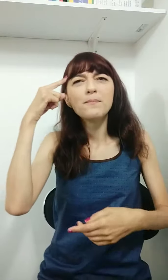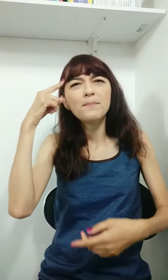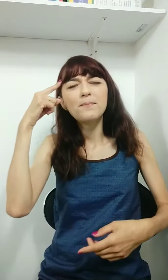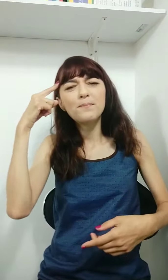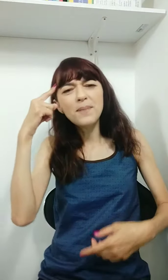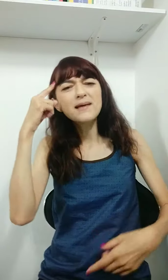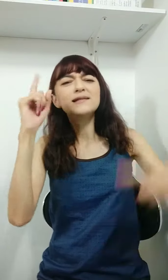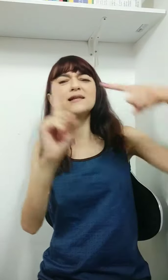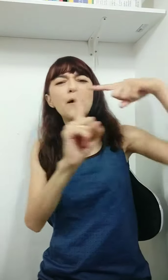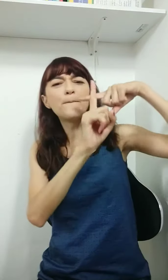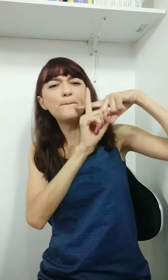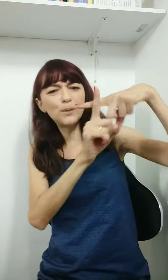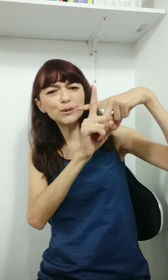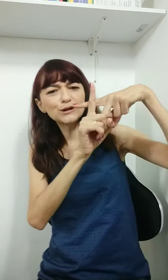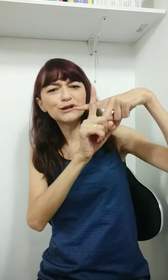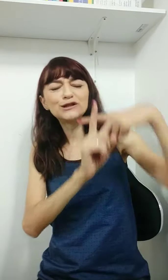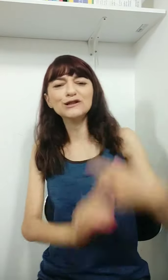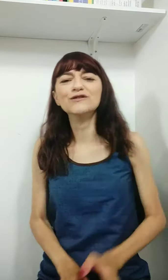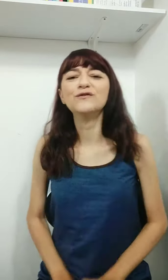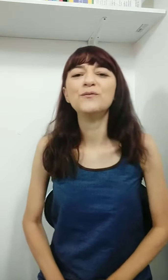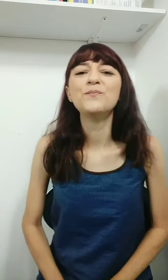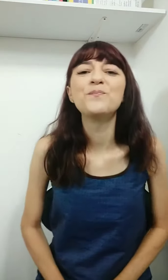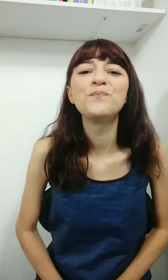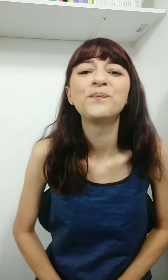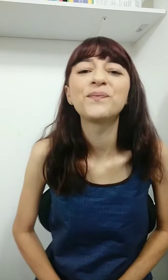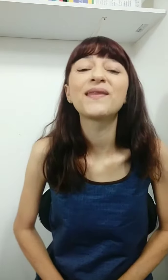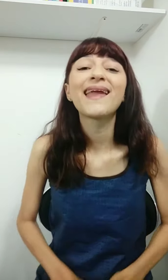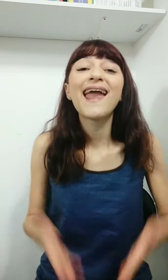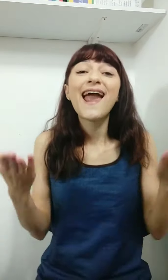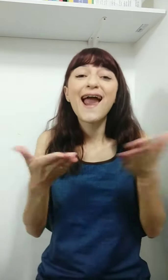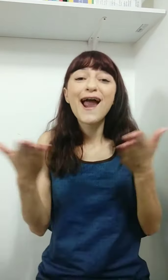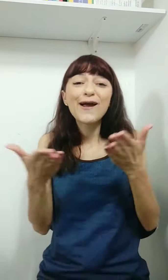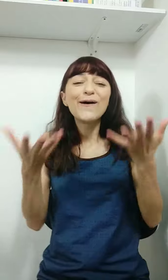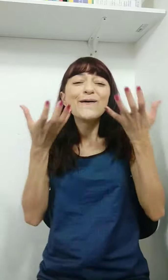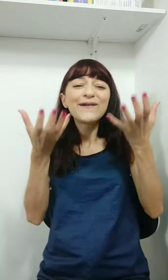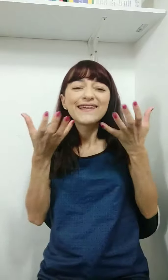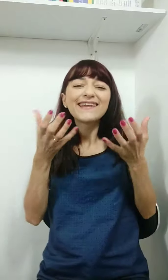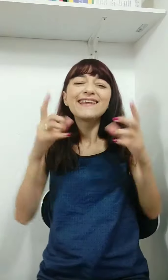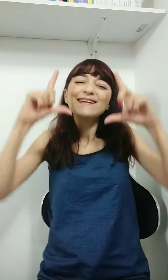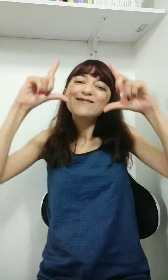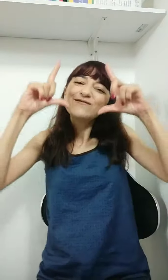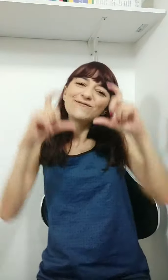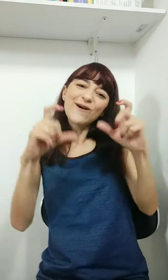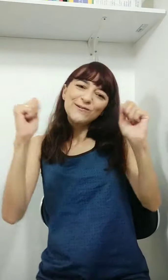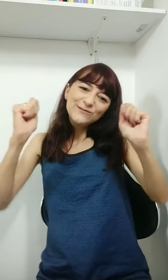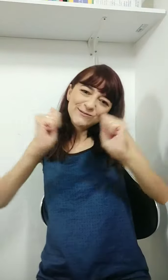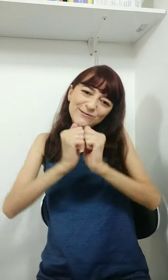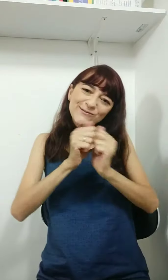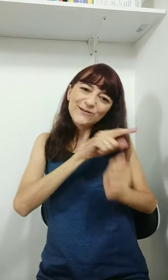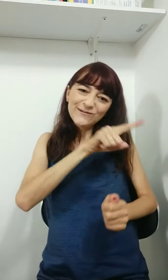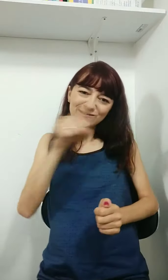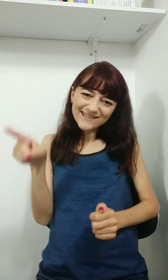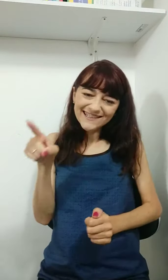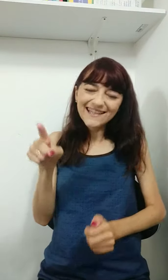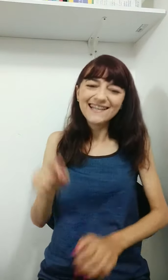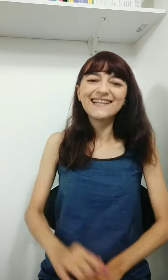bom? Sempre aí participando com a gente. E agora eu gostaria que tirar aquela foto junto com